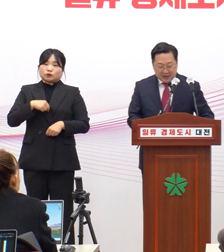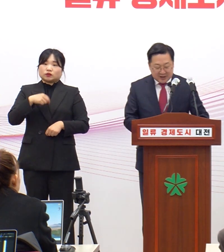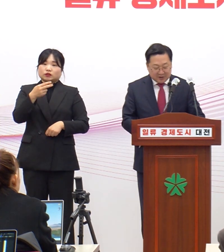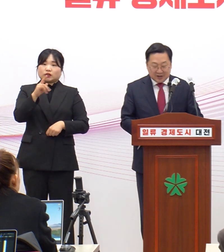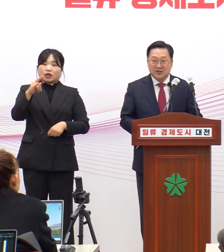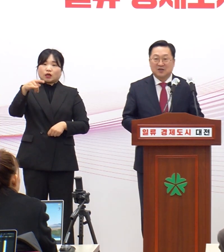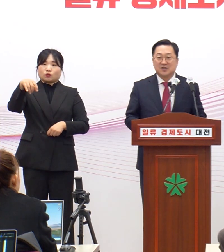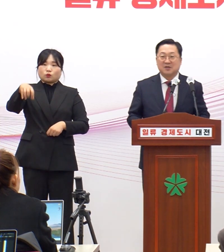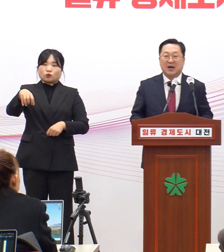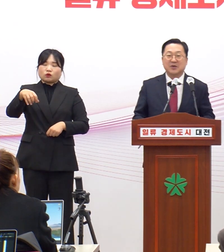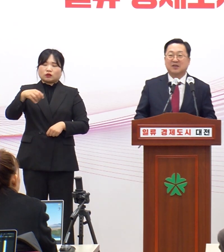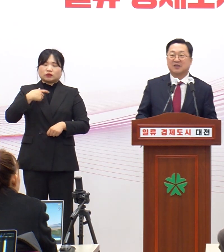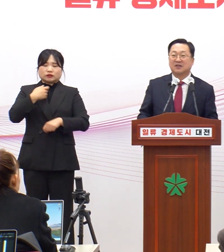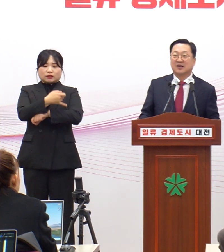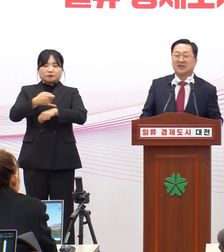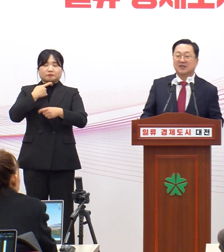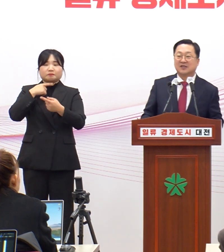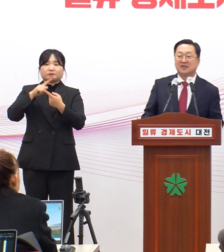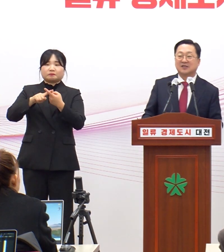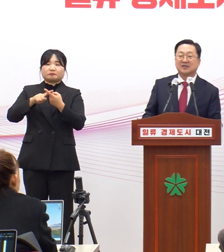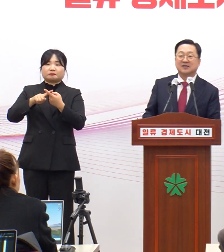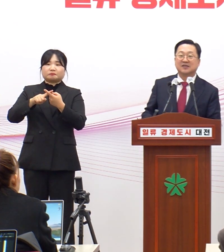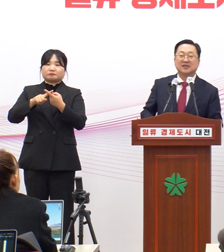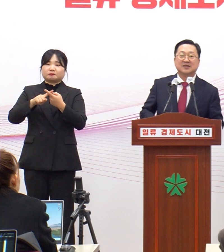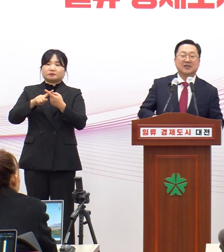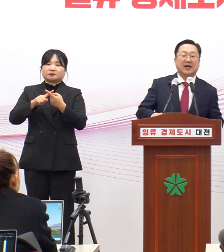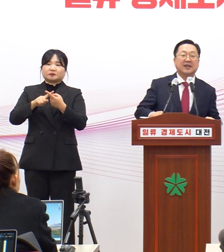저것도 디자인이 그렇게 썩 제가 마음에 들어하지를